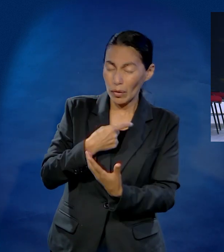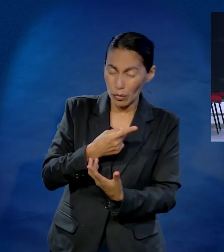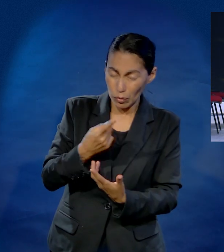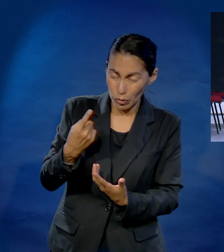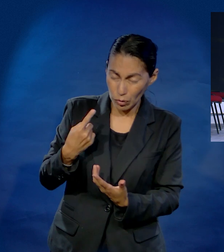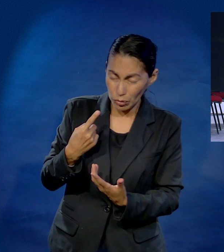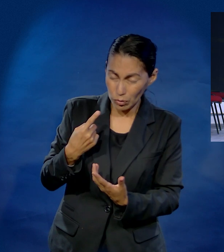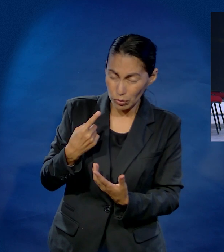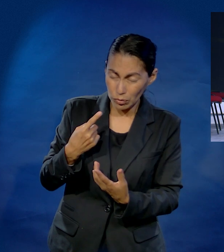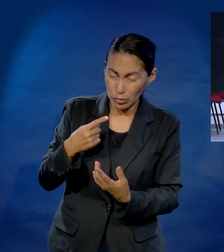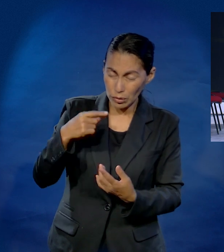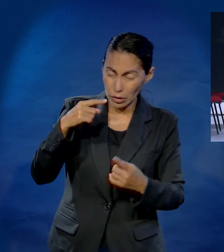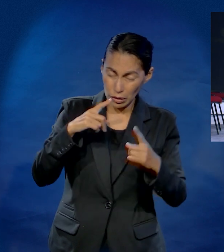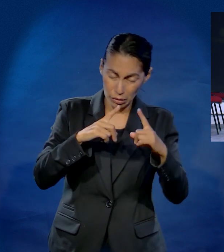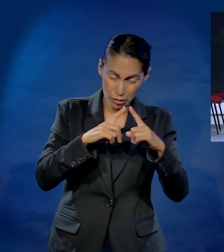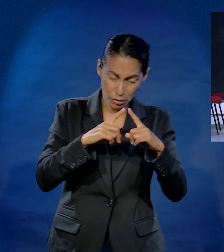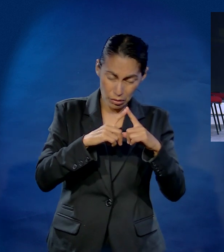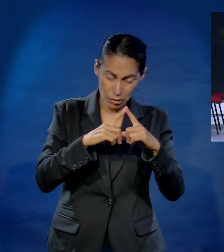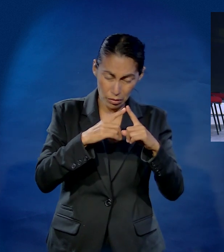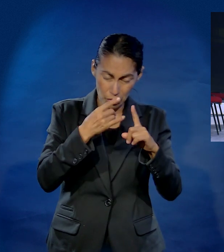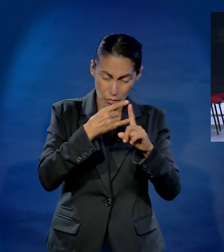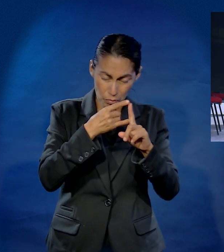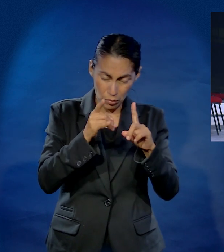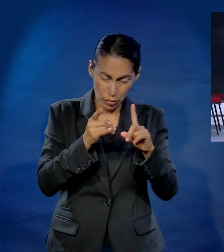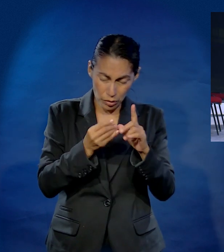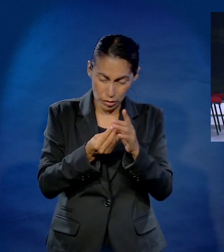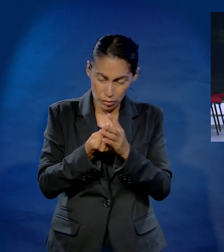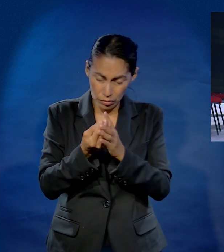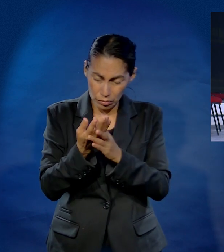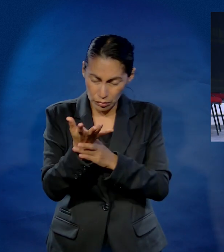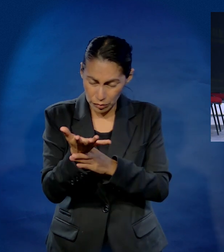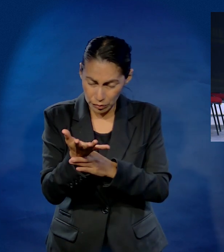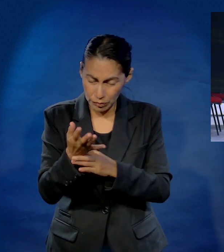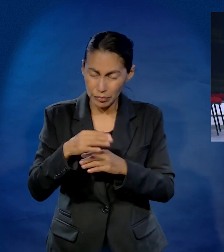que al salir por las puertas de este lugar tan especial,